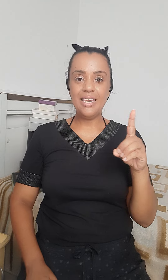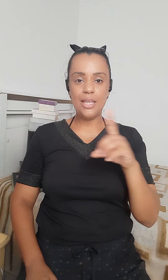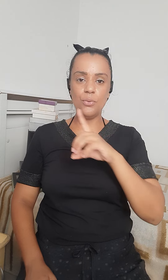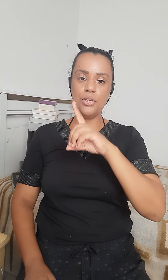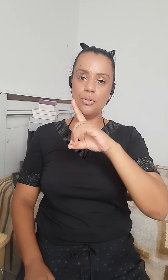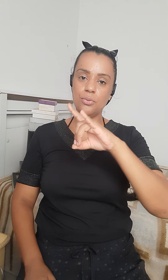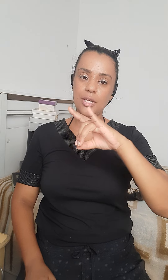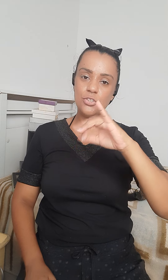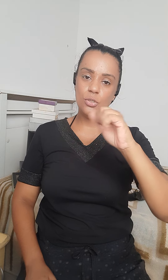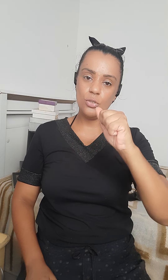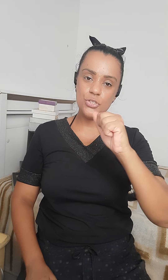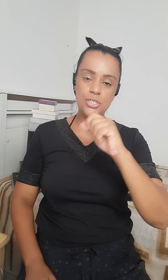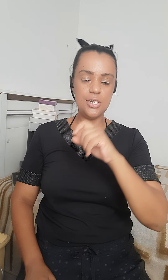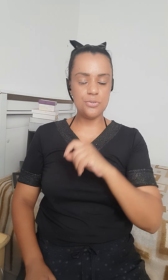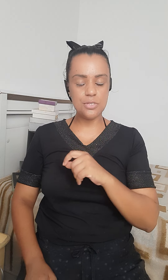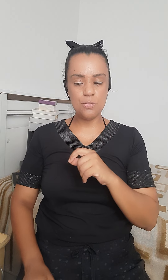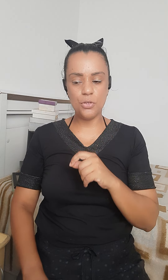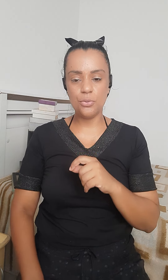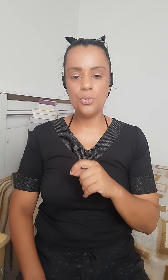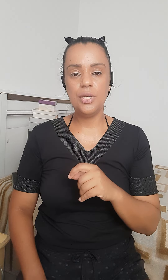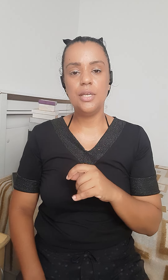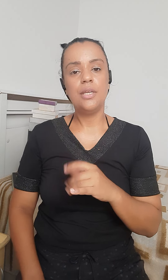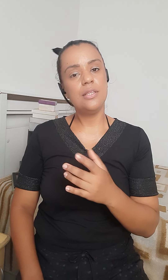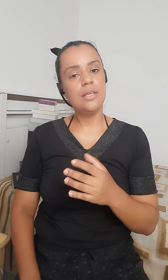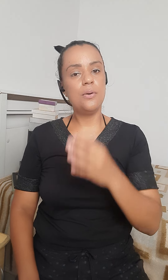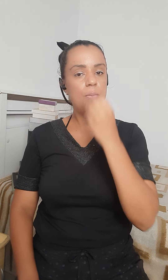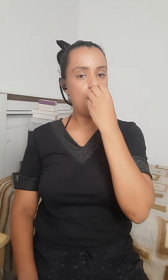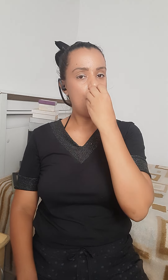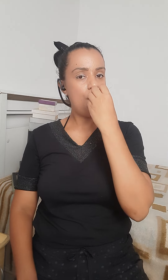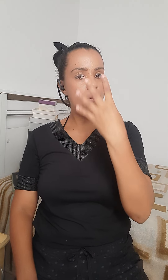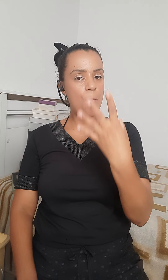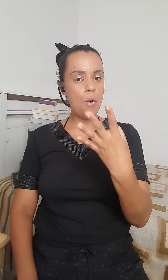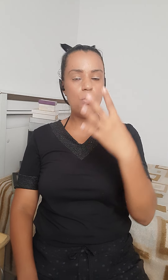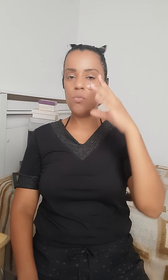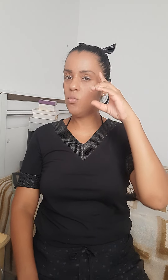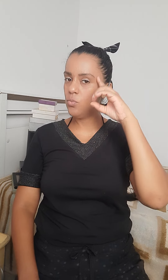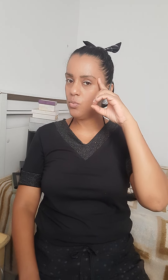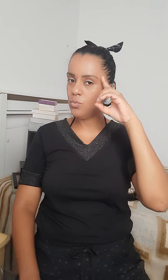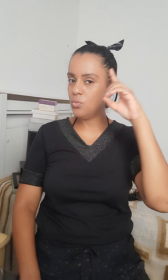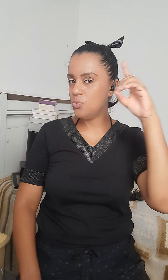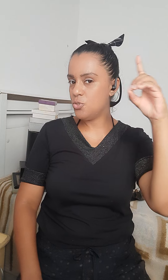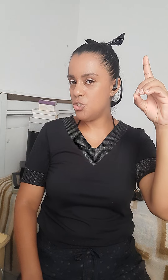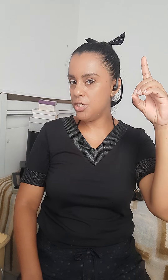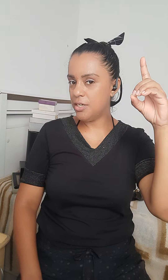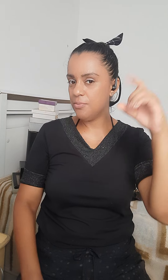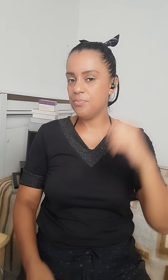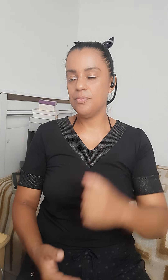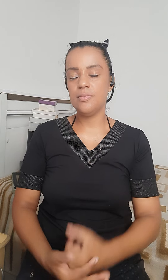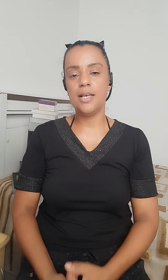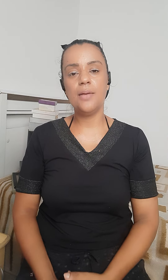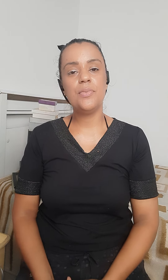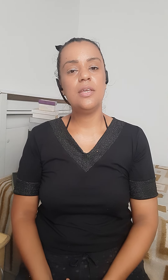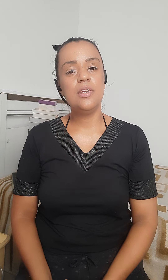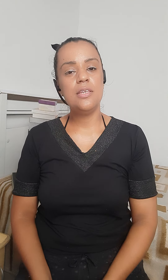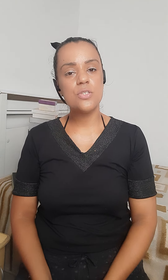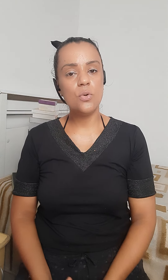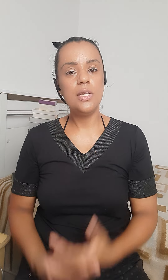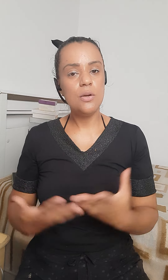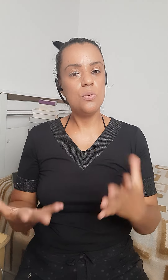no Rio, da datilologia, eles usam muito. Então, bom dia, tá? Escolha um e